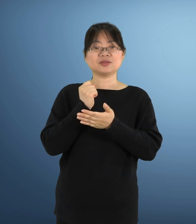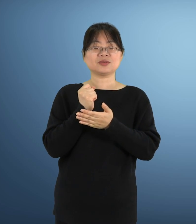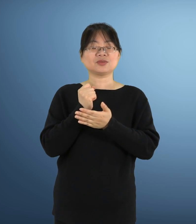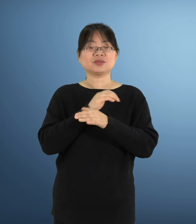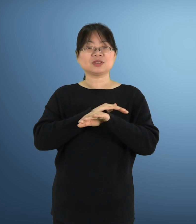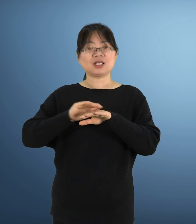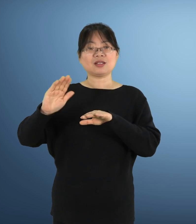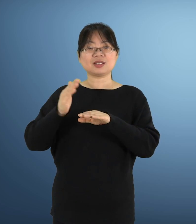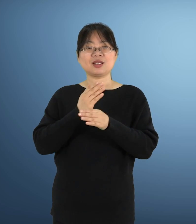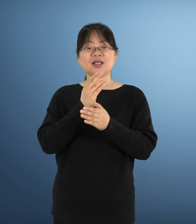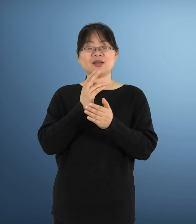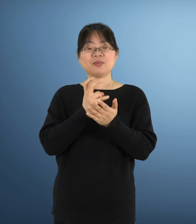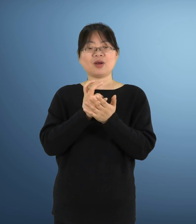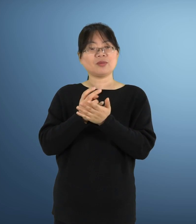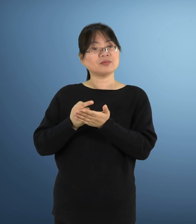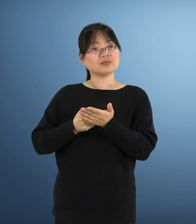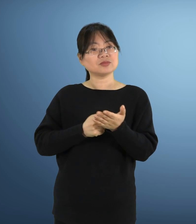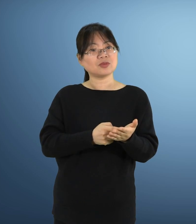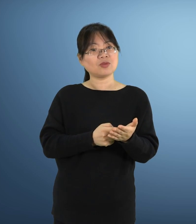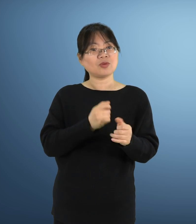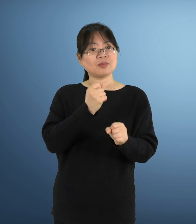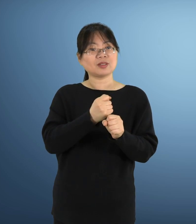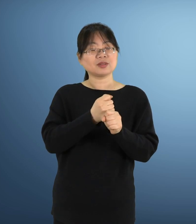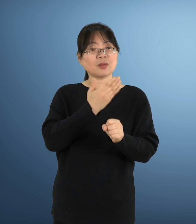입안이 만들어지겠는가 그 말이에요.